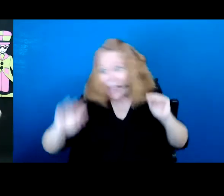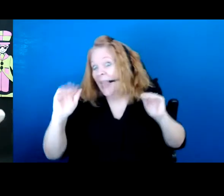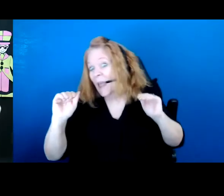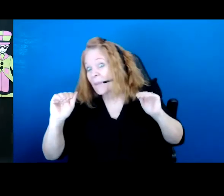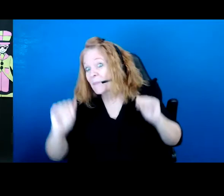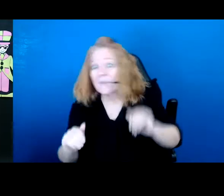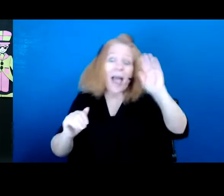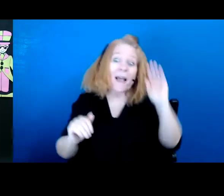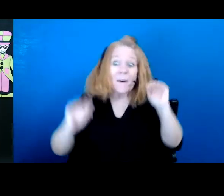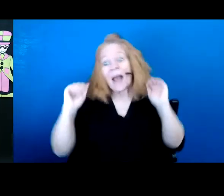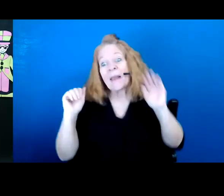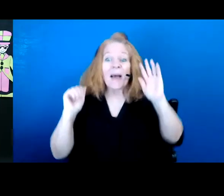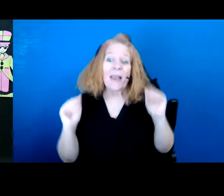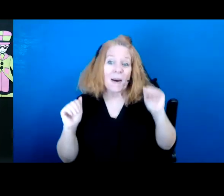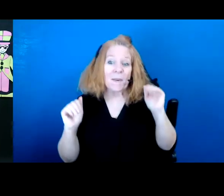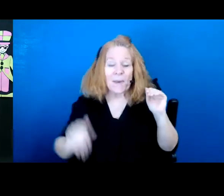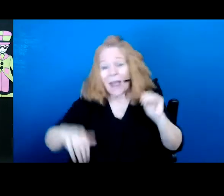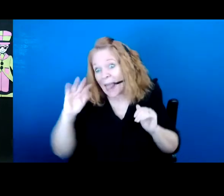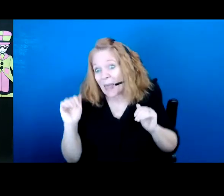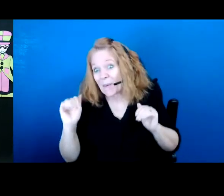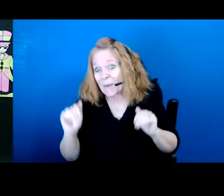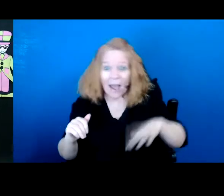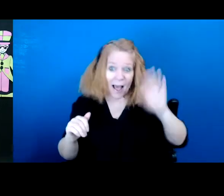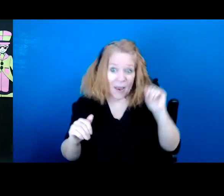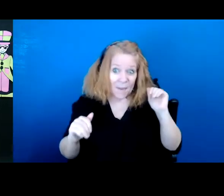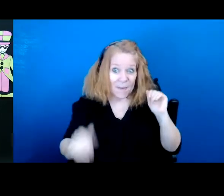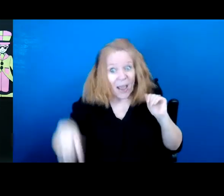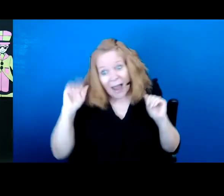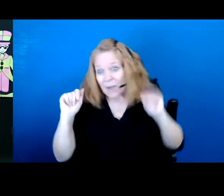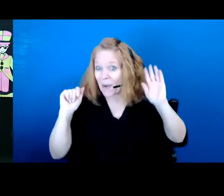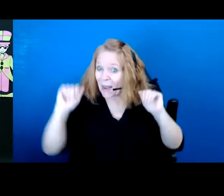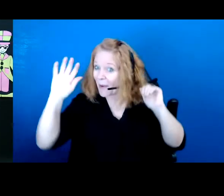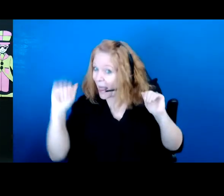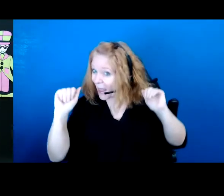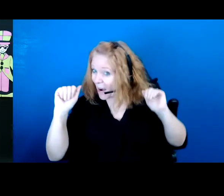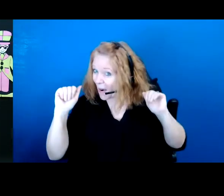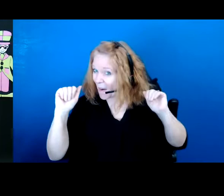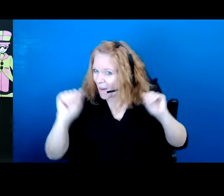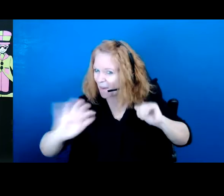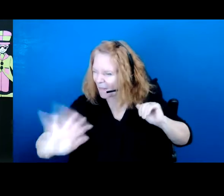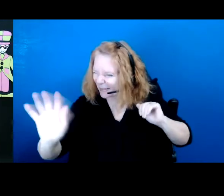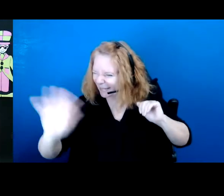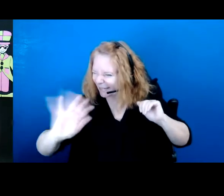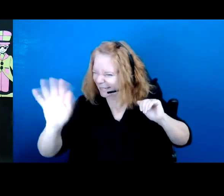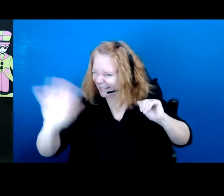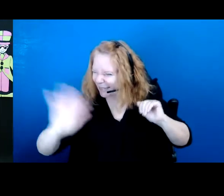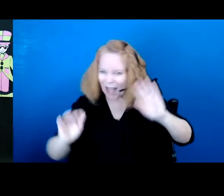hola hola hola hola hola hola hola hola hola